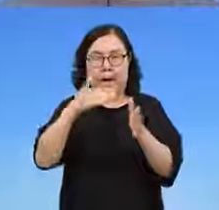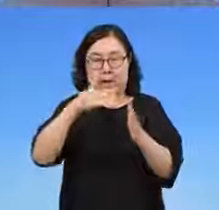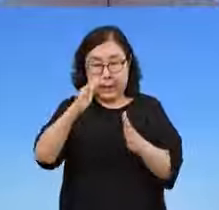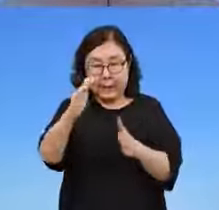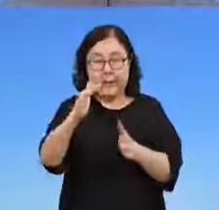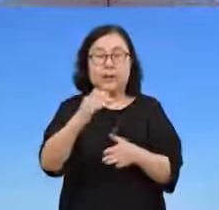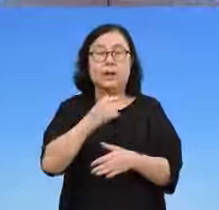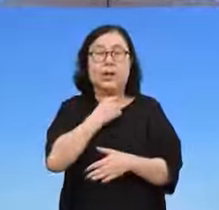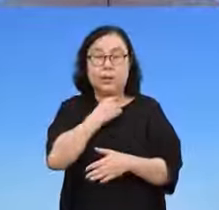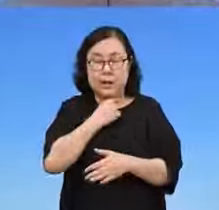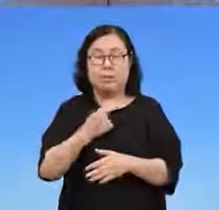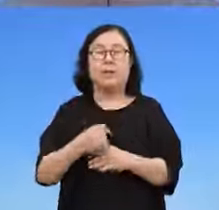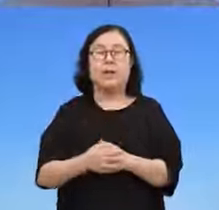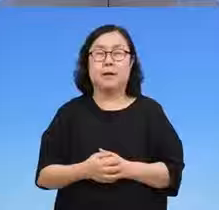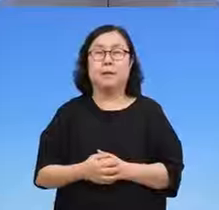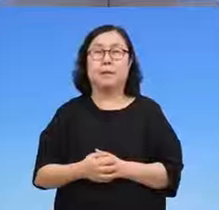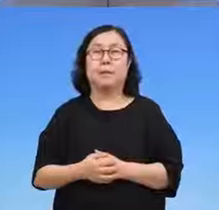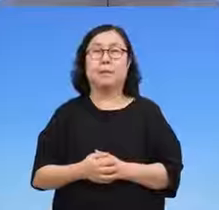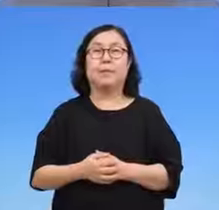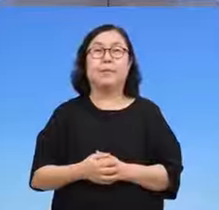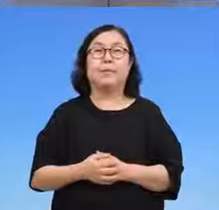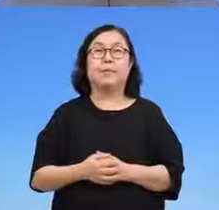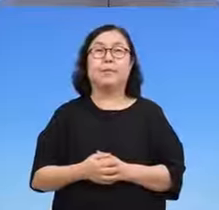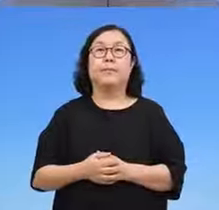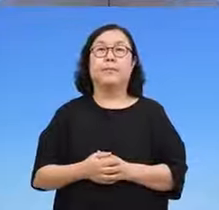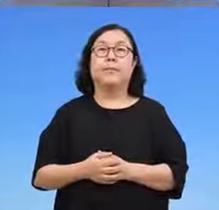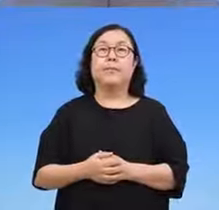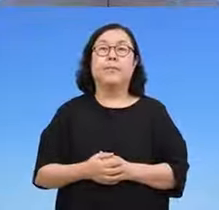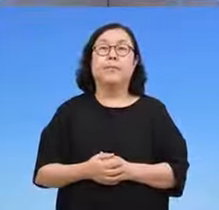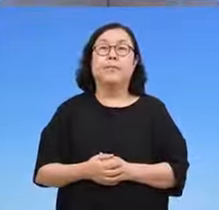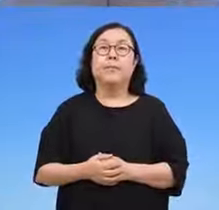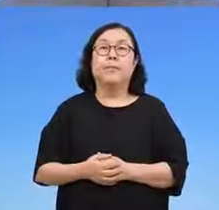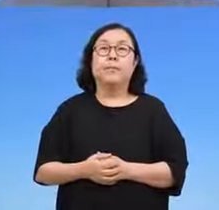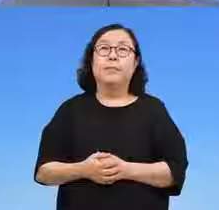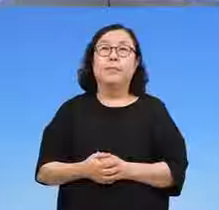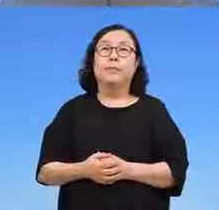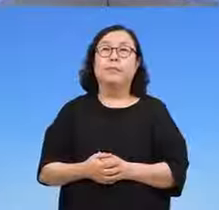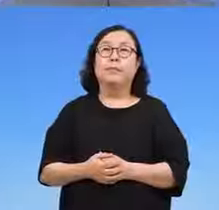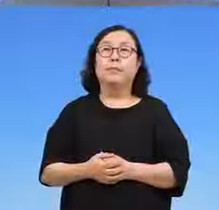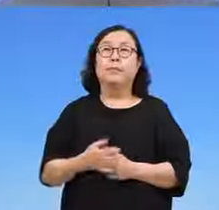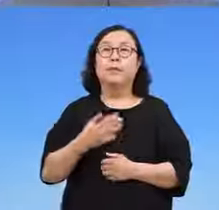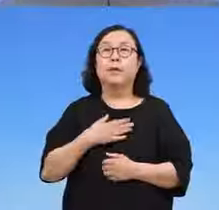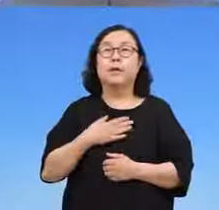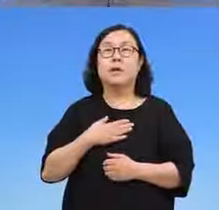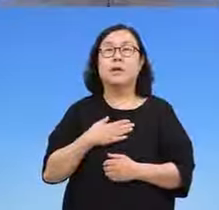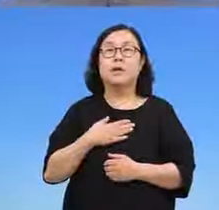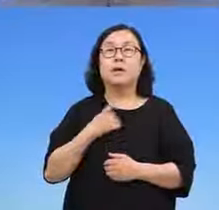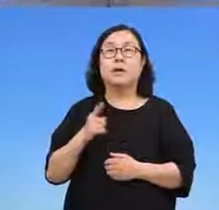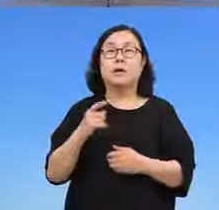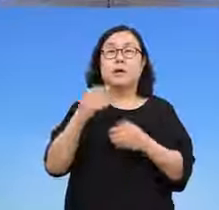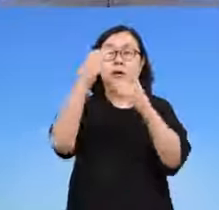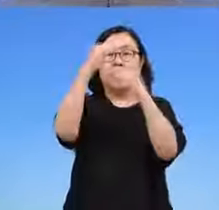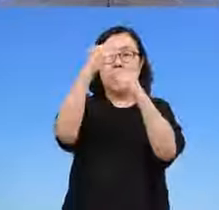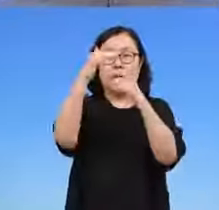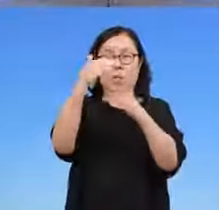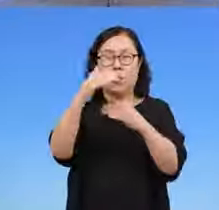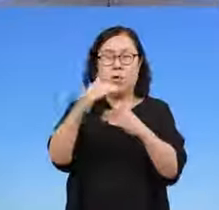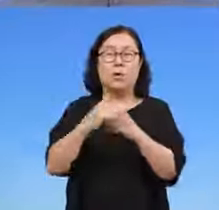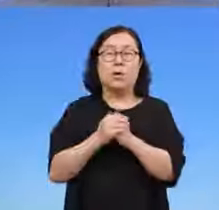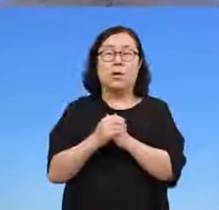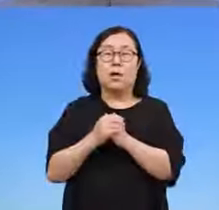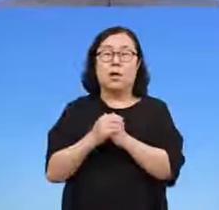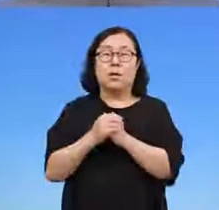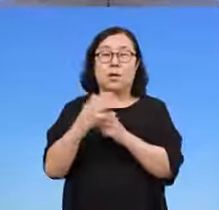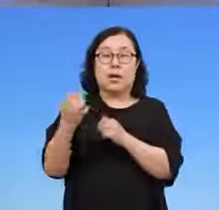아멘은 안 하시는 분은 이미 참여하시는 분인 줄로 애써서 믿어보겠습니다. 그래서 저는 오늘 이런 내용을